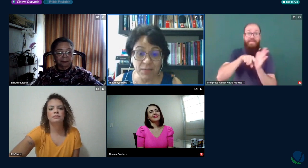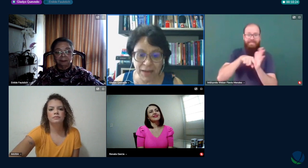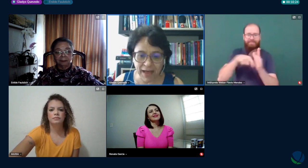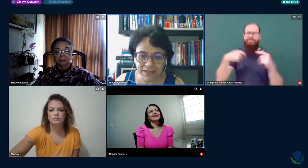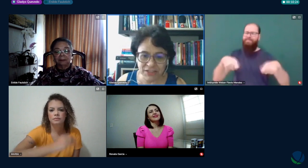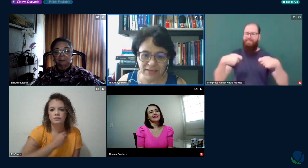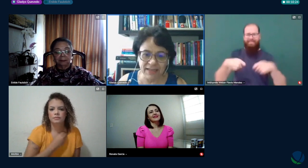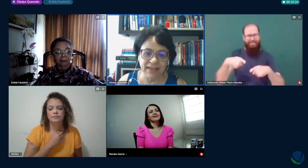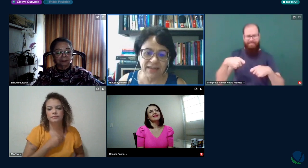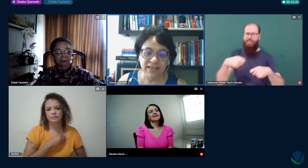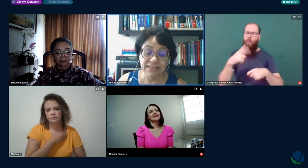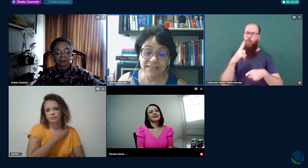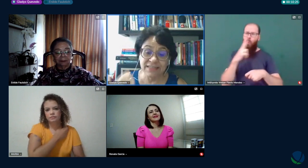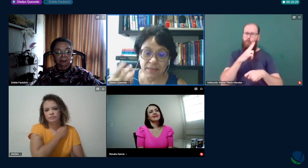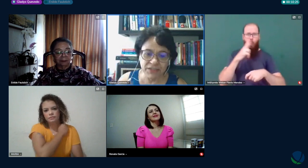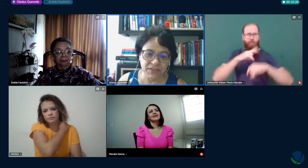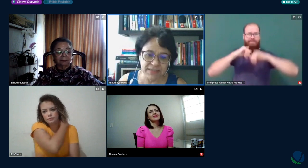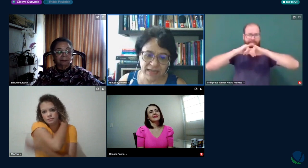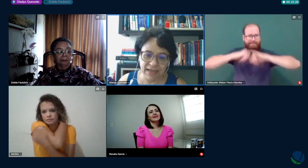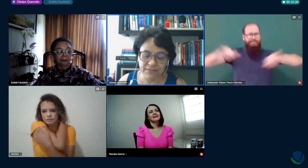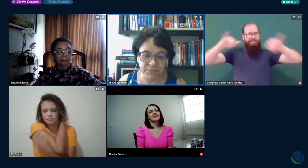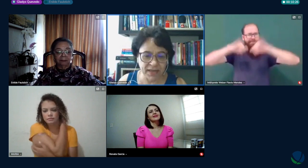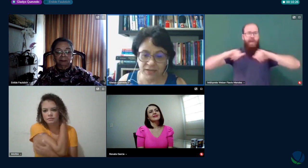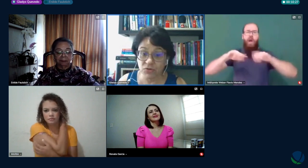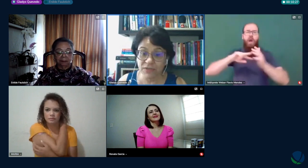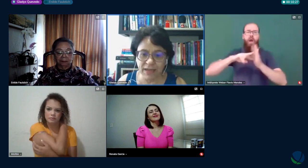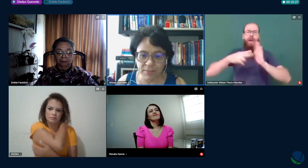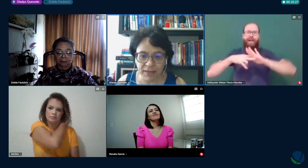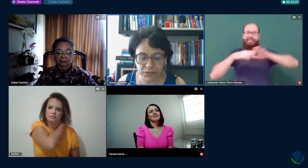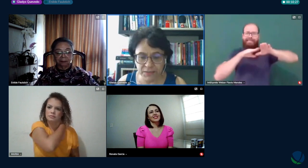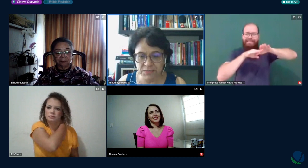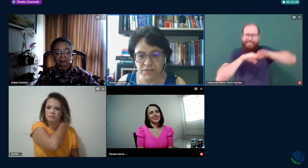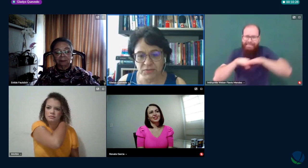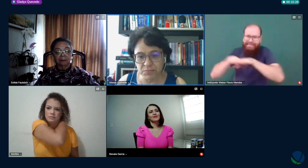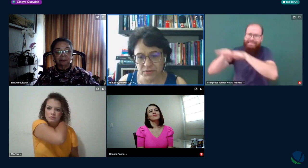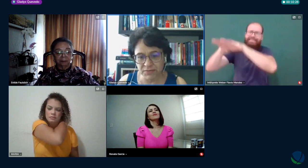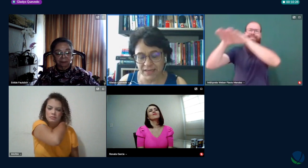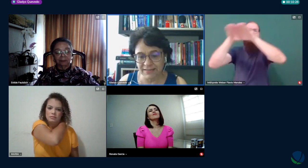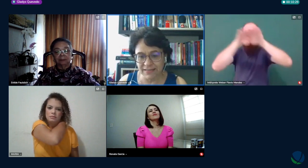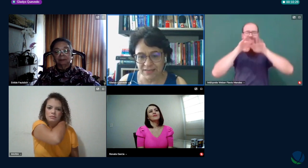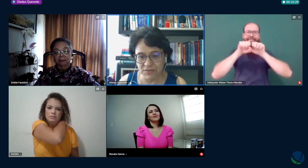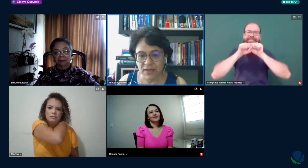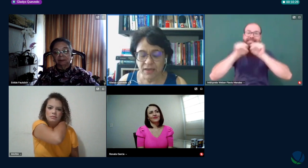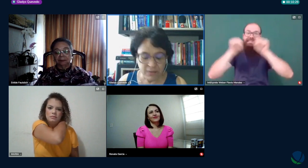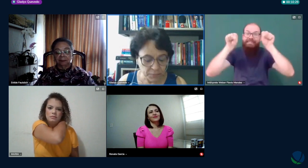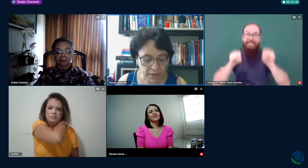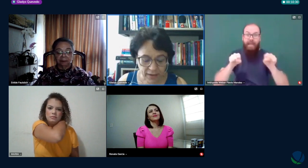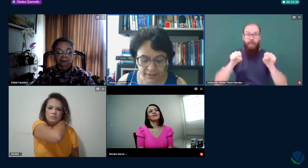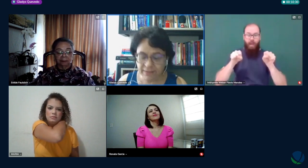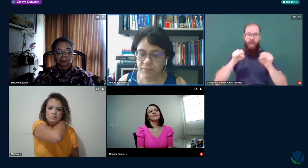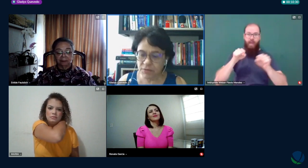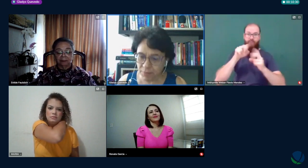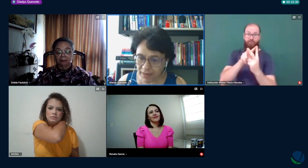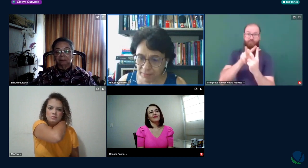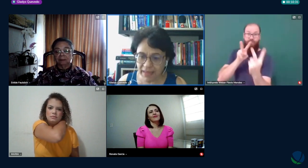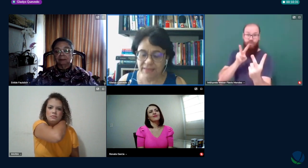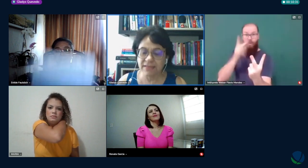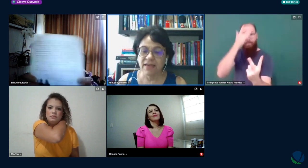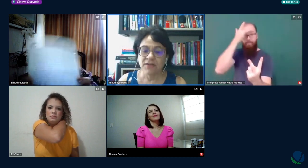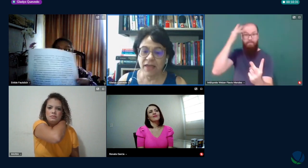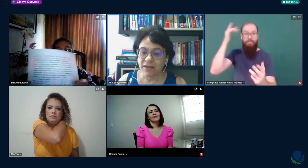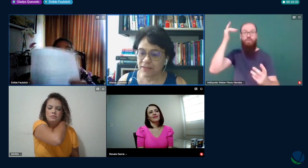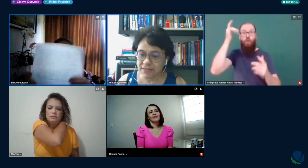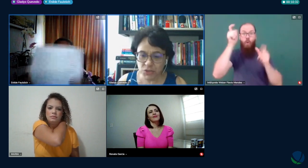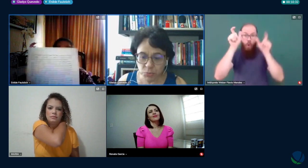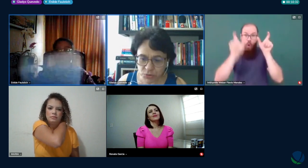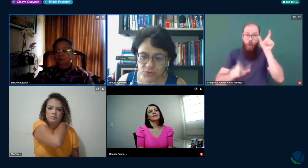divulgação sistemática, né, e sistematizada eletronicamente, para que as pessoas possam ter acesso. Então, Renata, meus